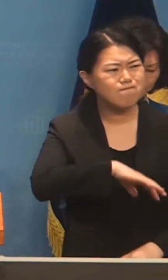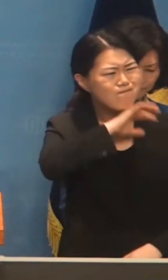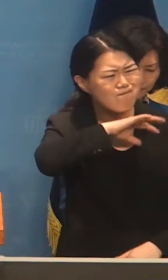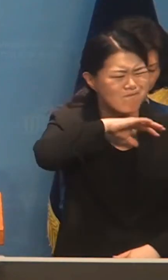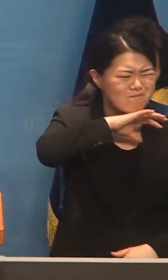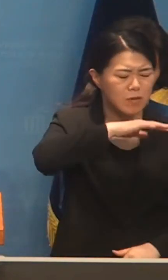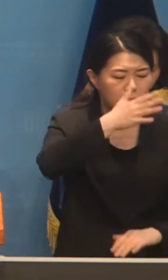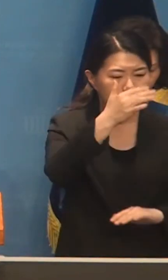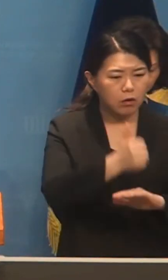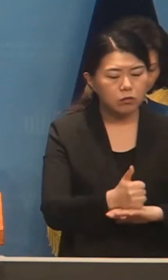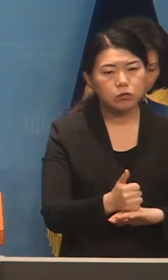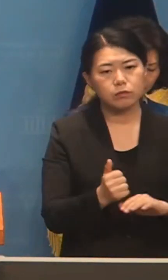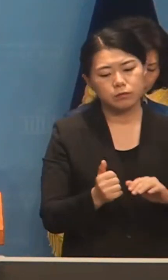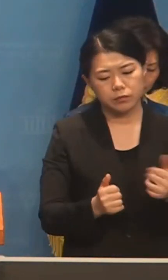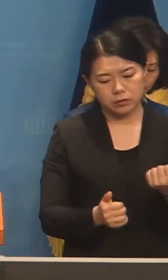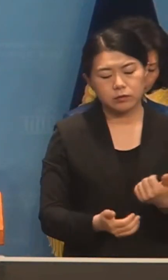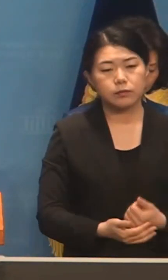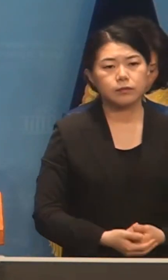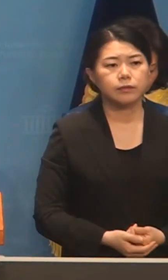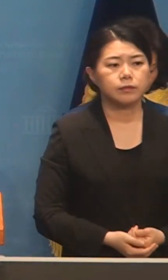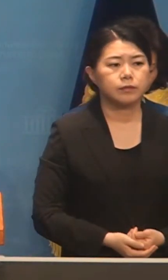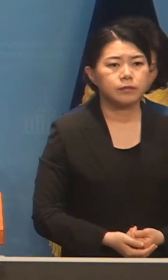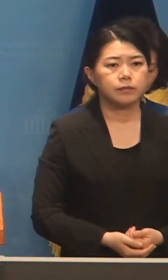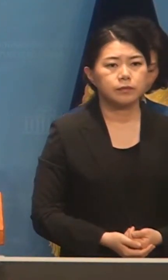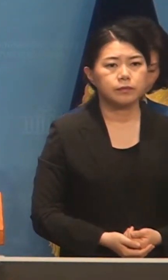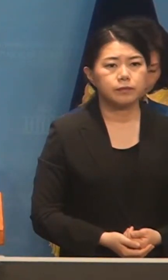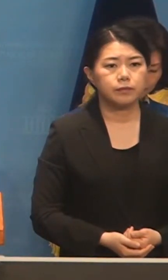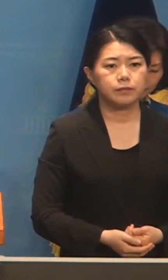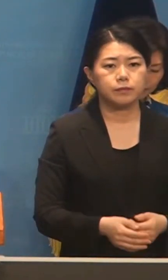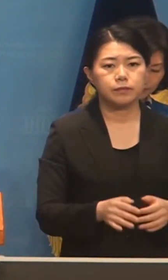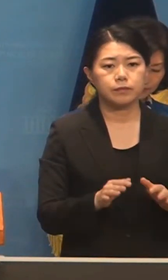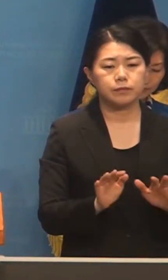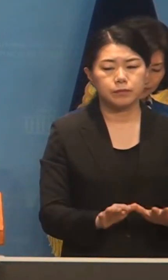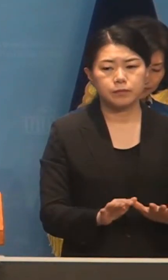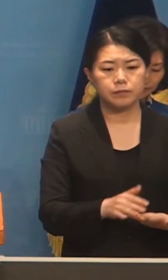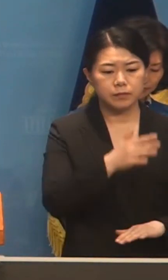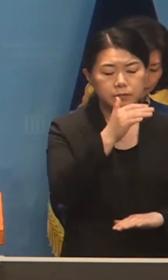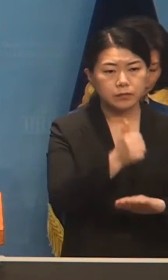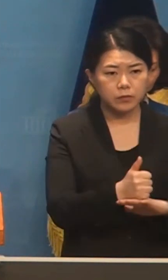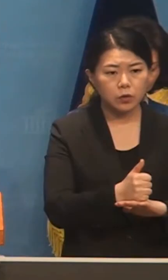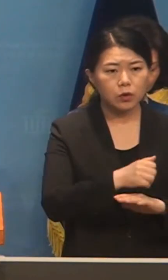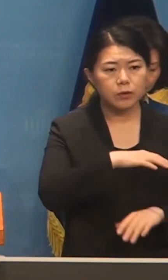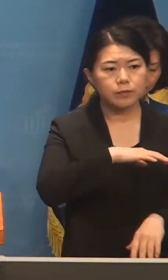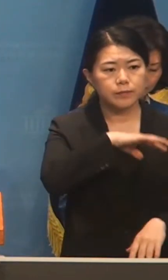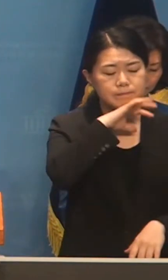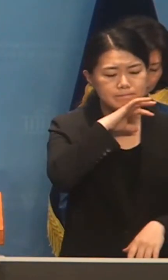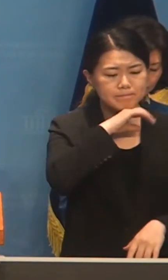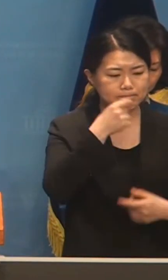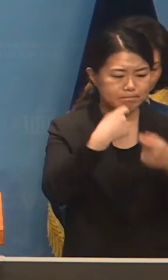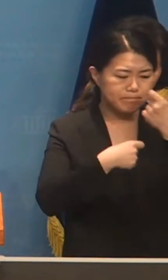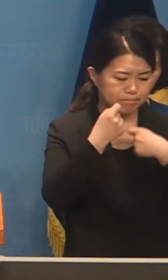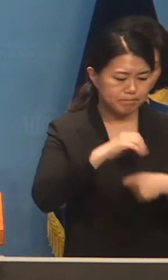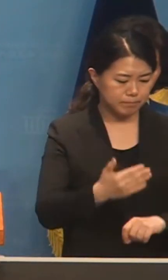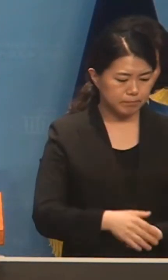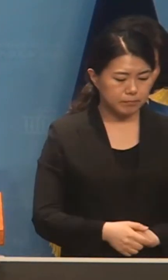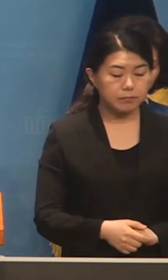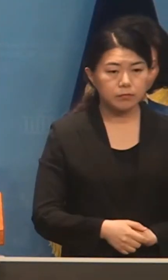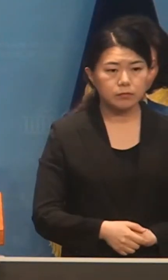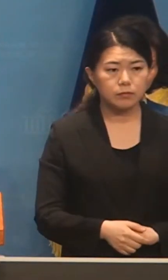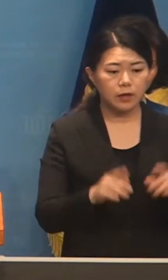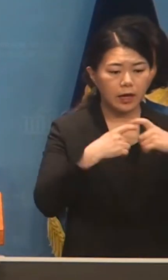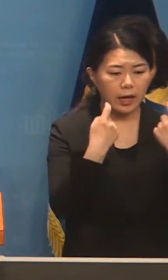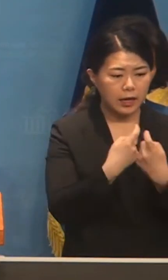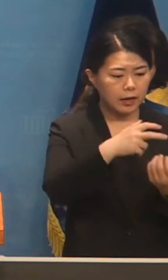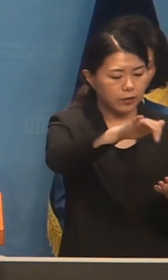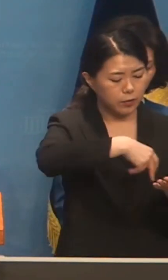앞에서 무참히 짓밟혔습니다. 아이를 위해 건넨 조언 하나가 민원이 되어 돌아갔습니다. 개인